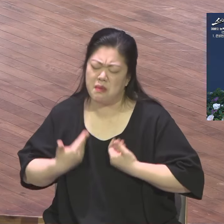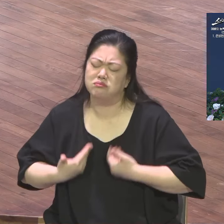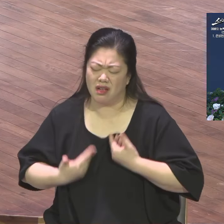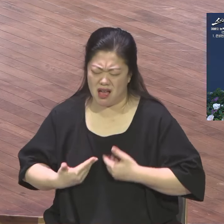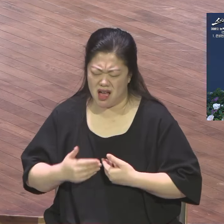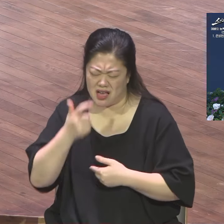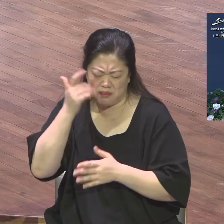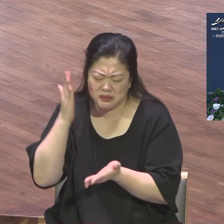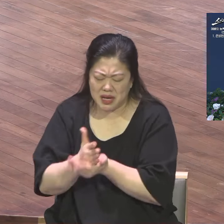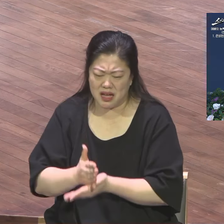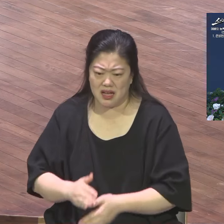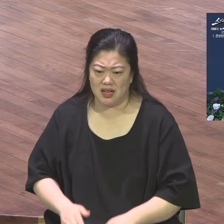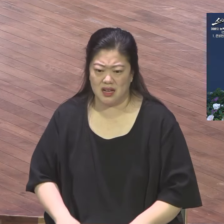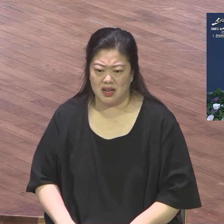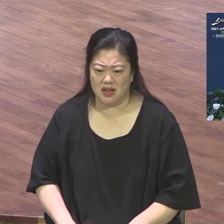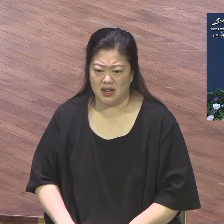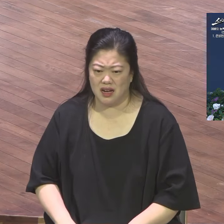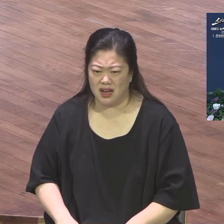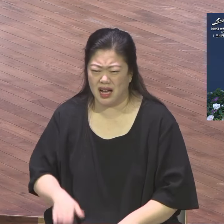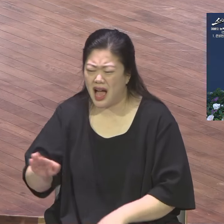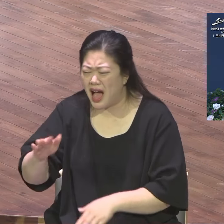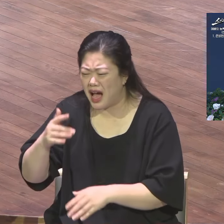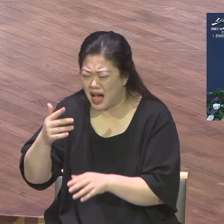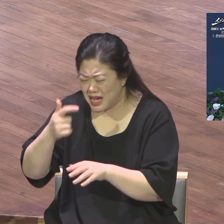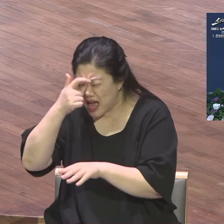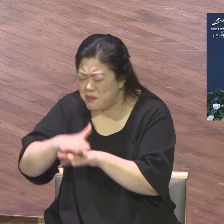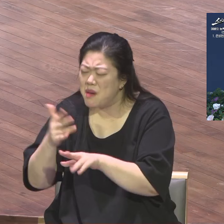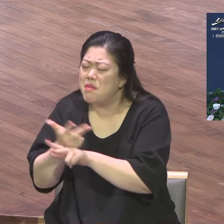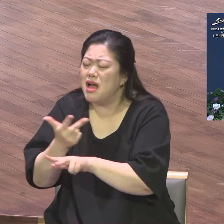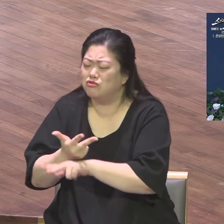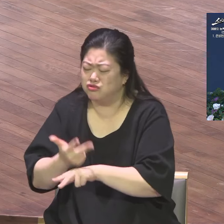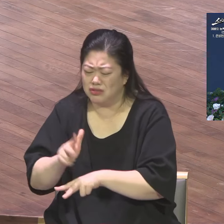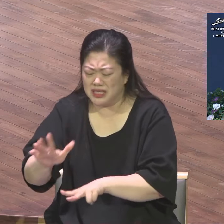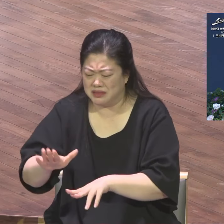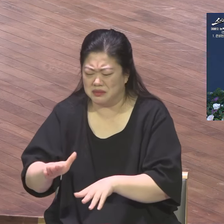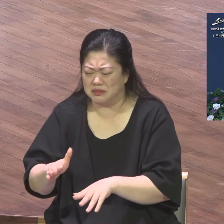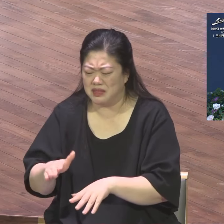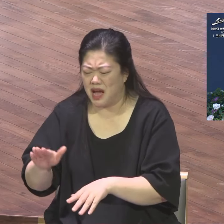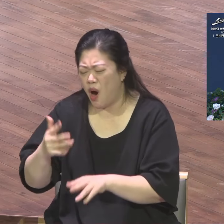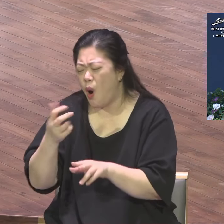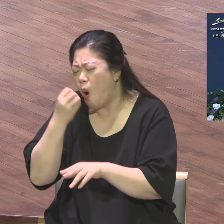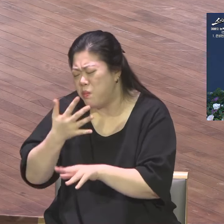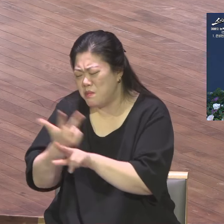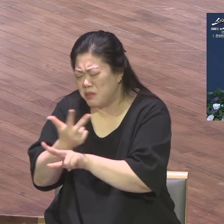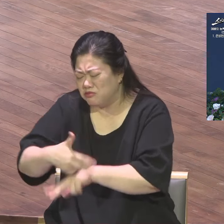가 못하게 하지요. 못하게 하는데 여러분 왔어요. 온 거 대단한 거예요.